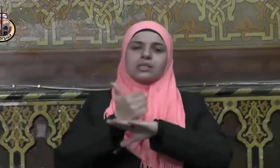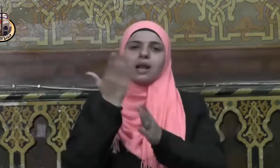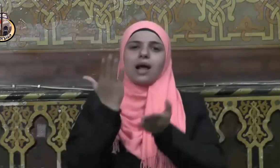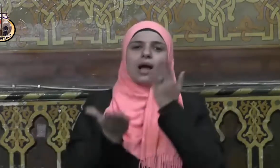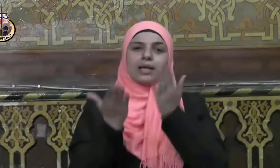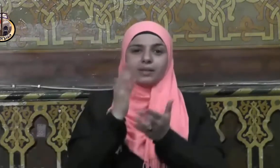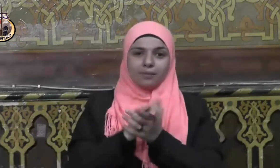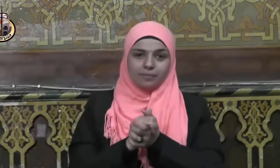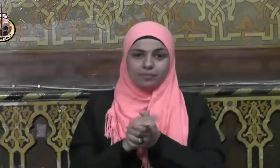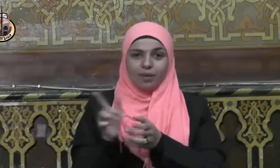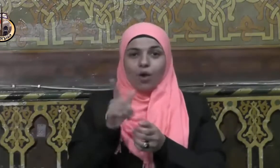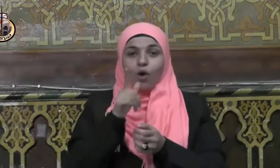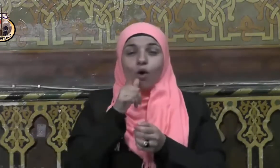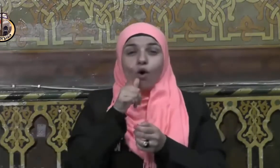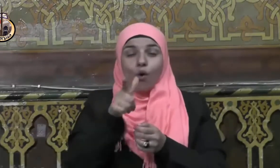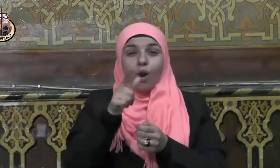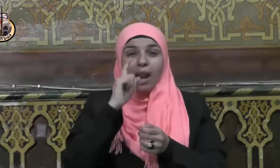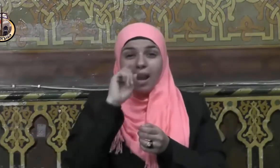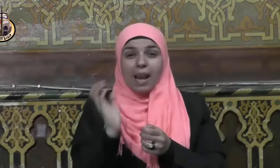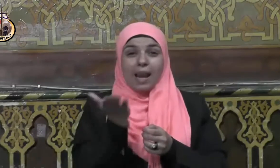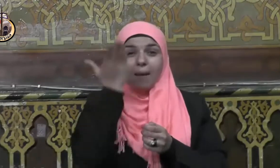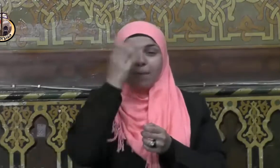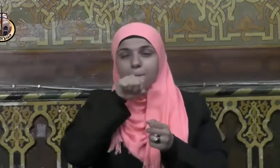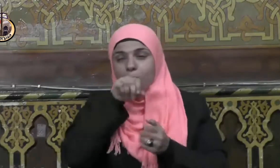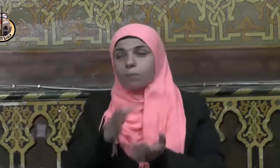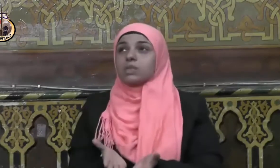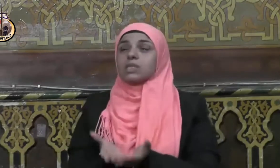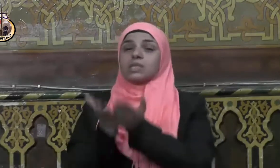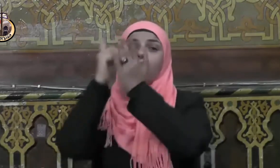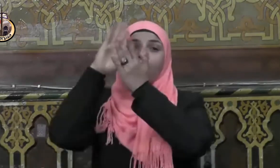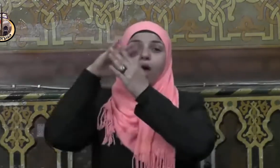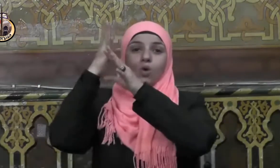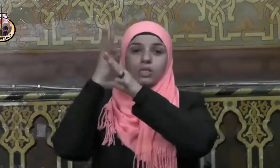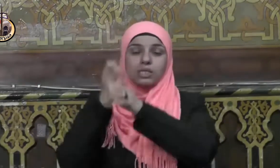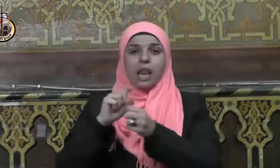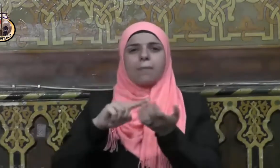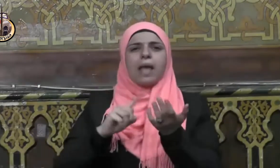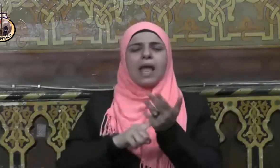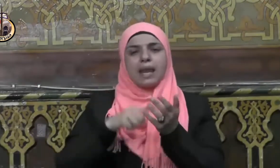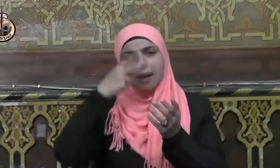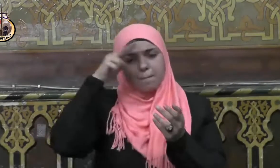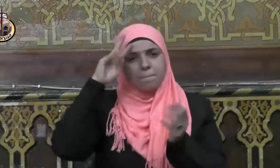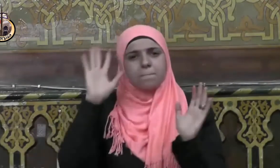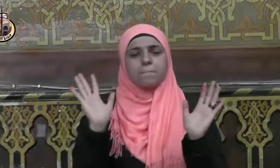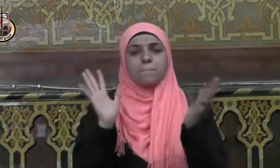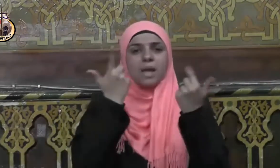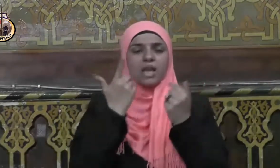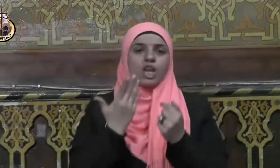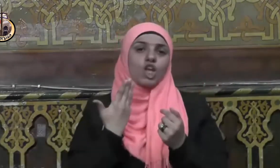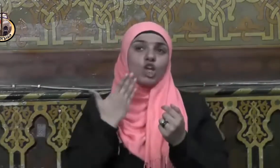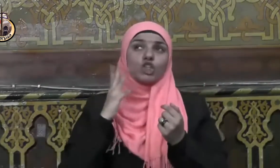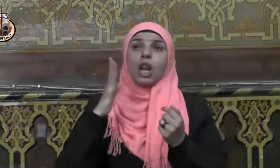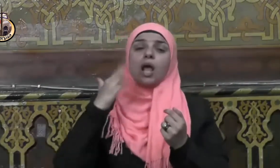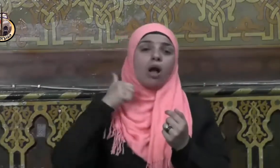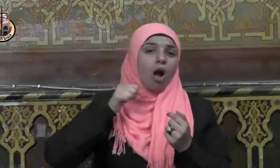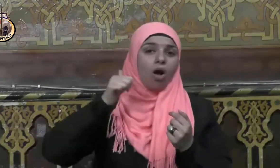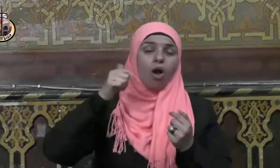صلى الله عليه وسلم: إن من إجلال الله إكرام ذي